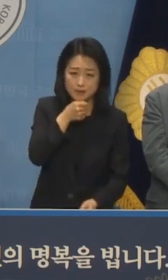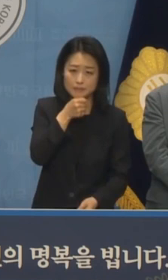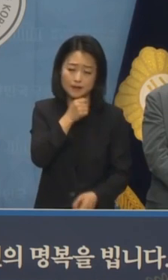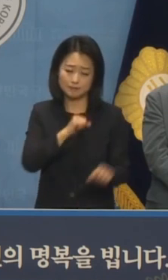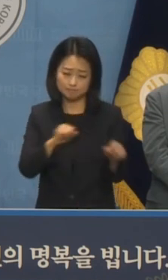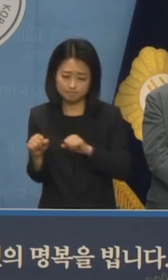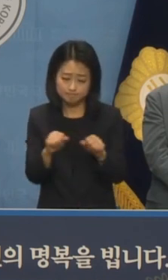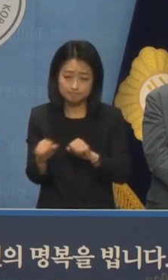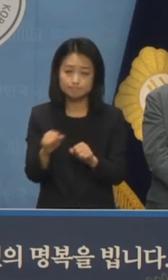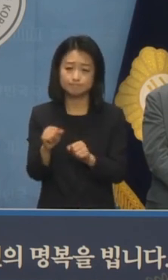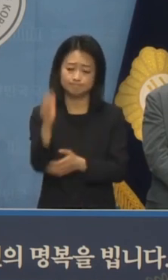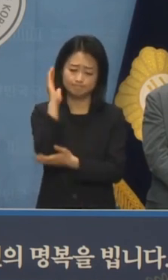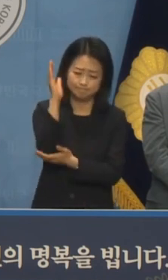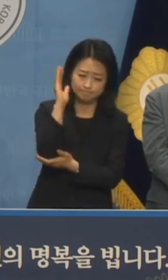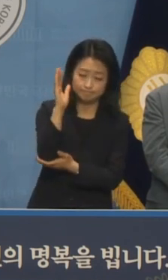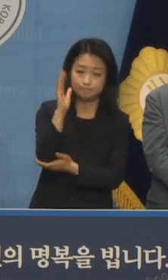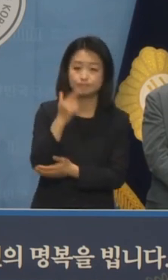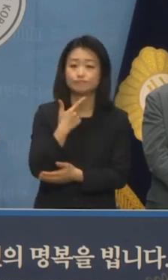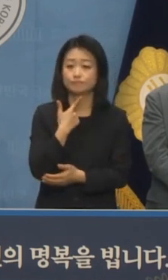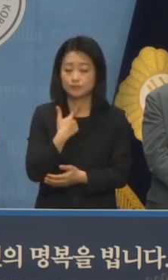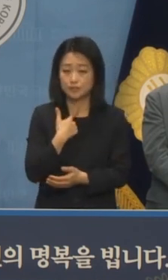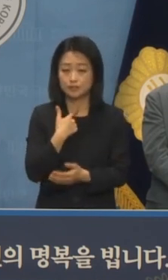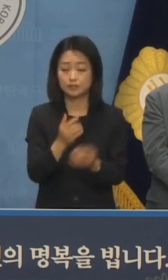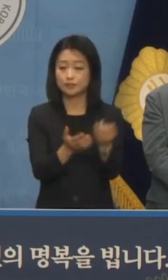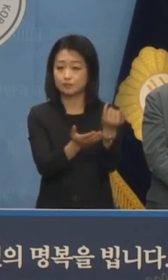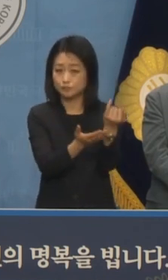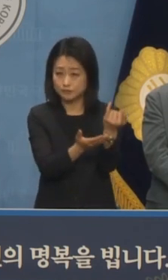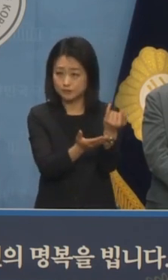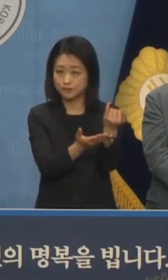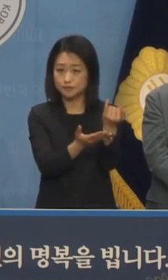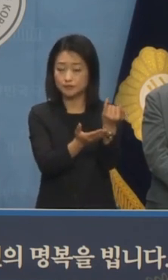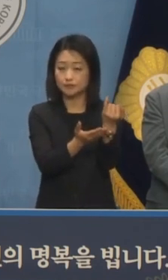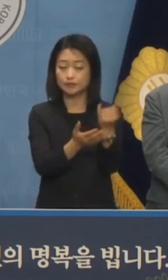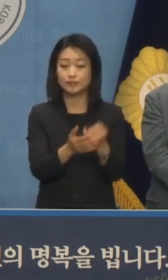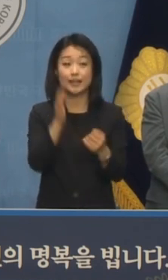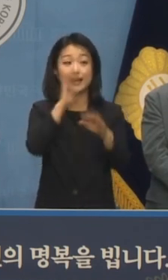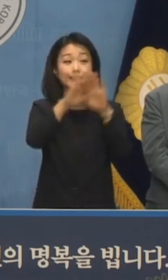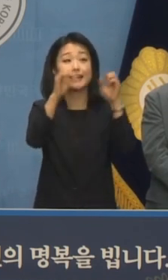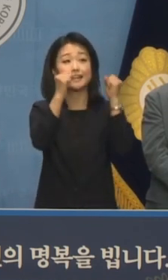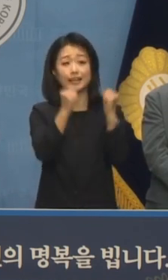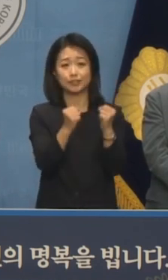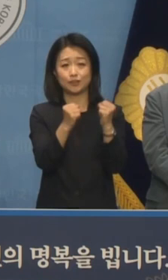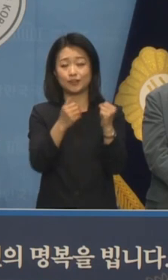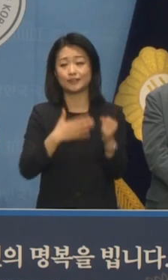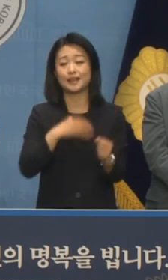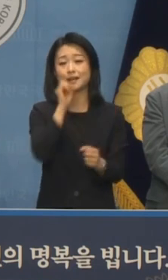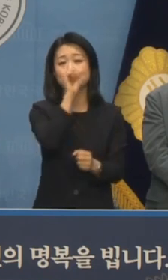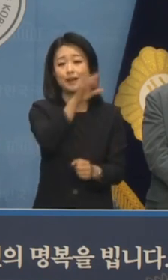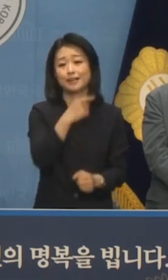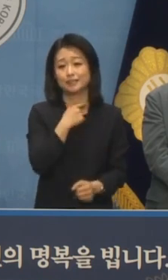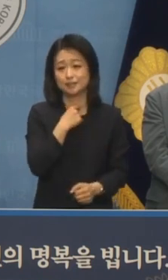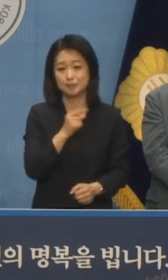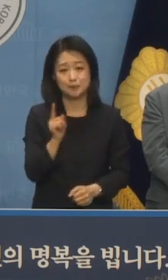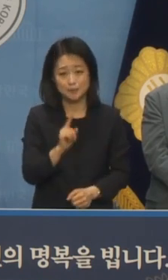누비며 함께 노력했던 고인분께 하늘에 계시지만 메시지를 좀 전하고